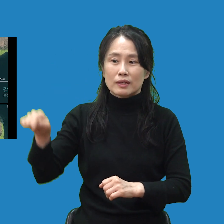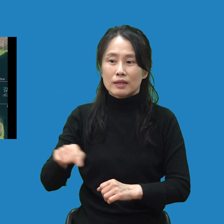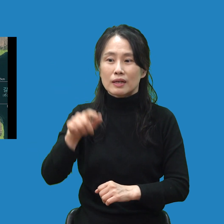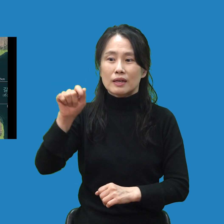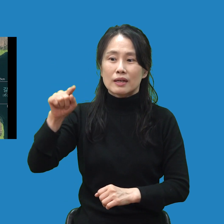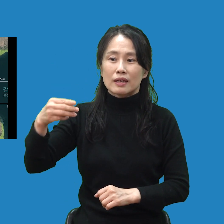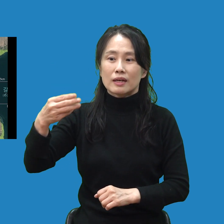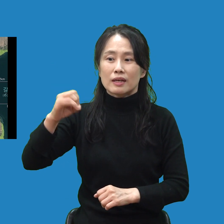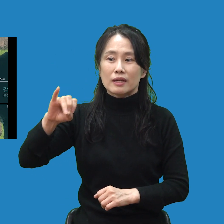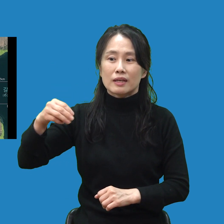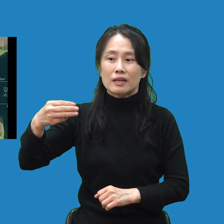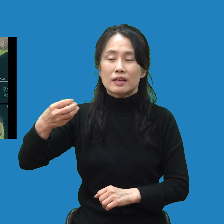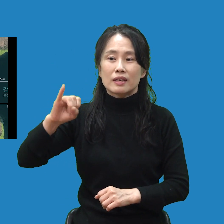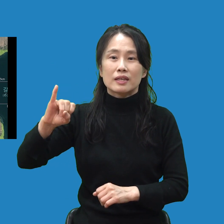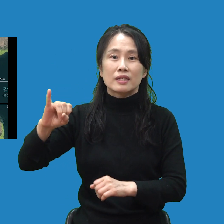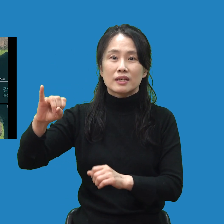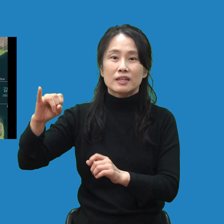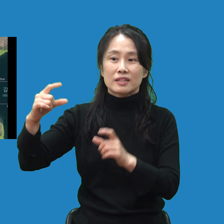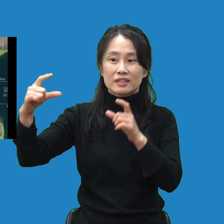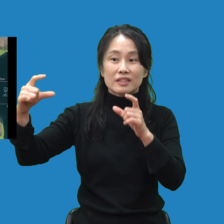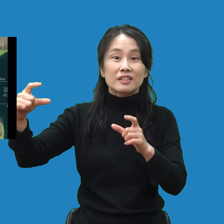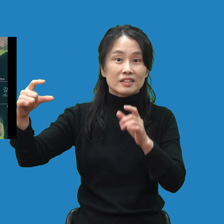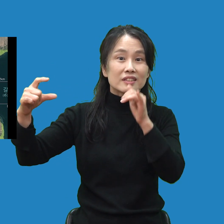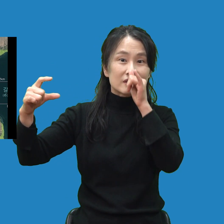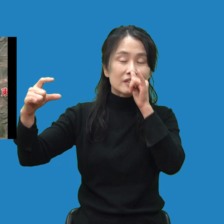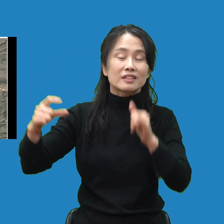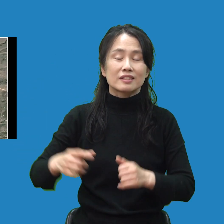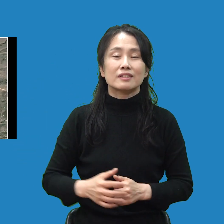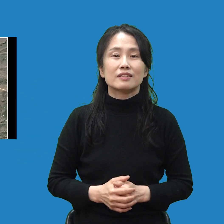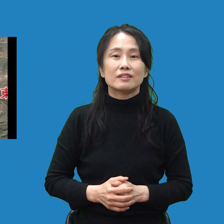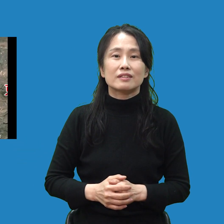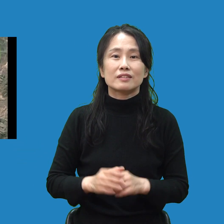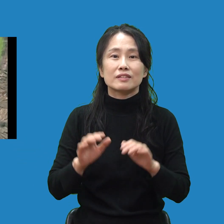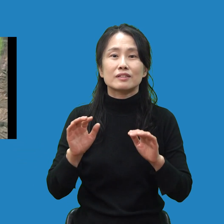있습니다. 오늘 이야기는 바로